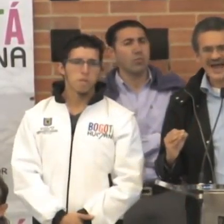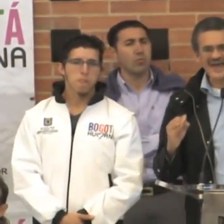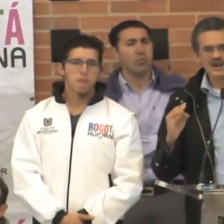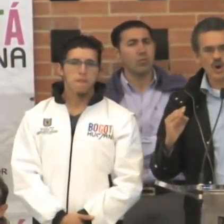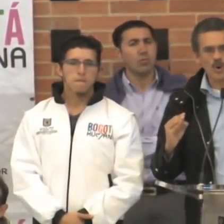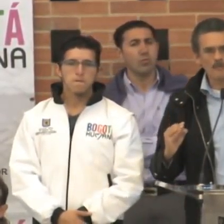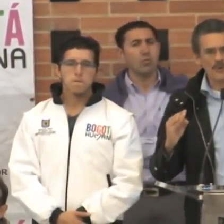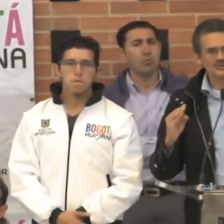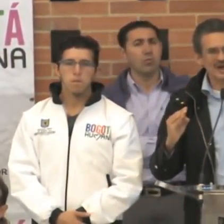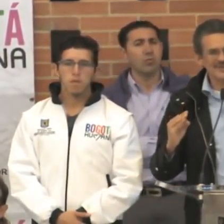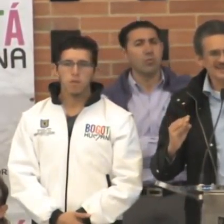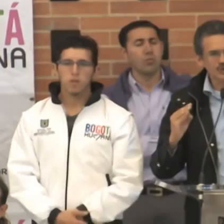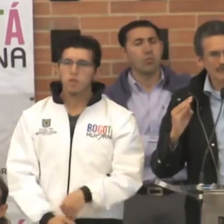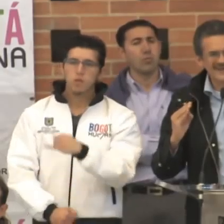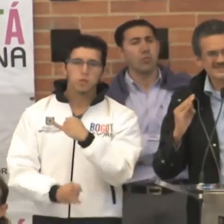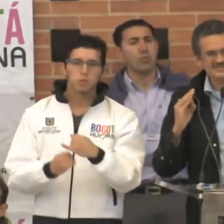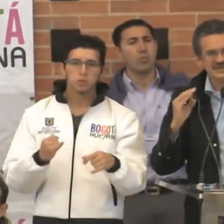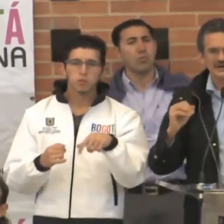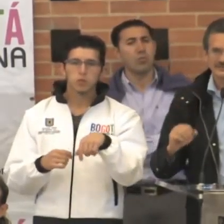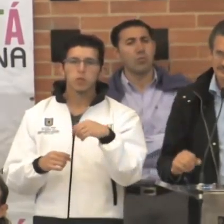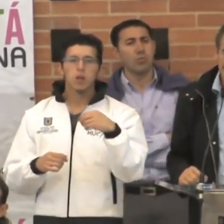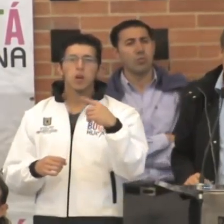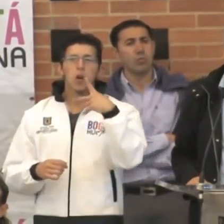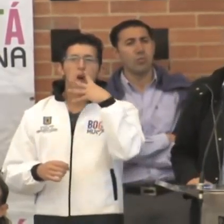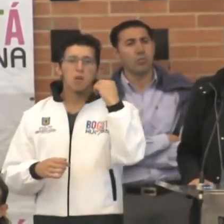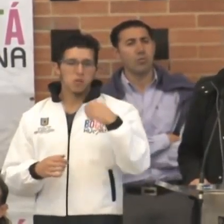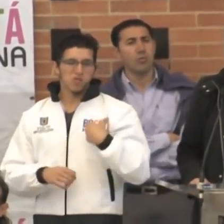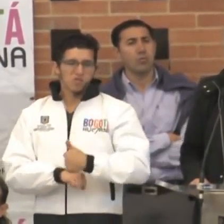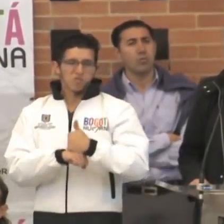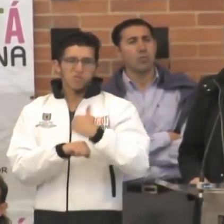contra el comportamiento machista.